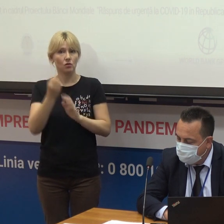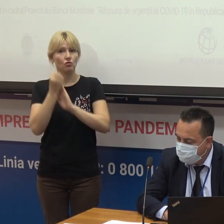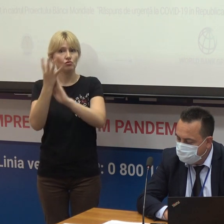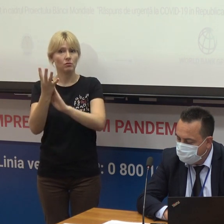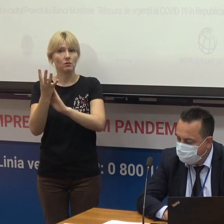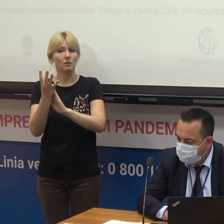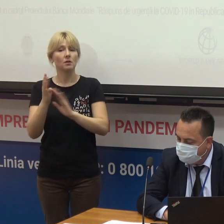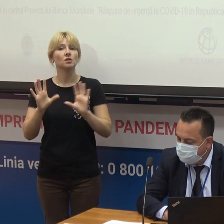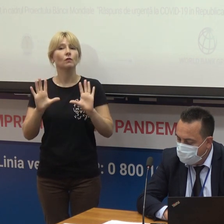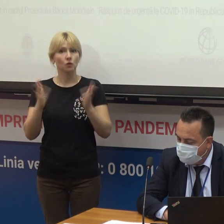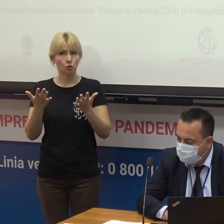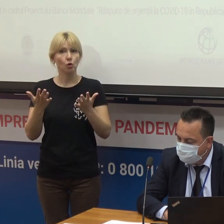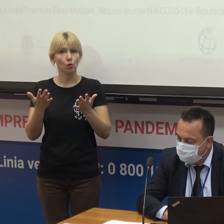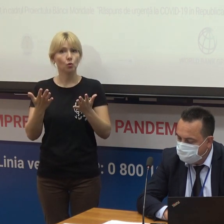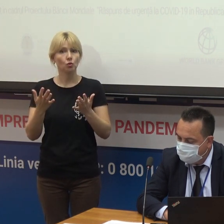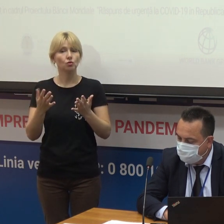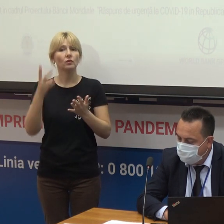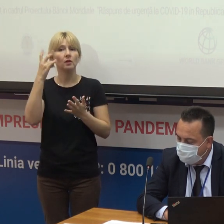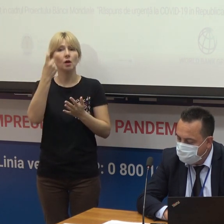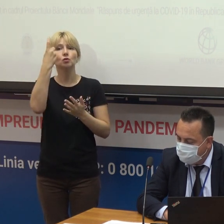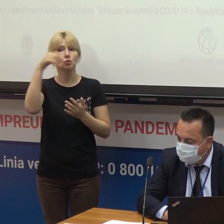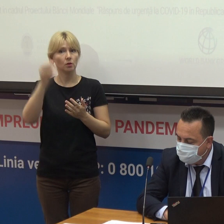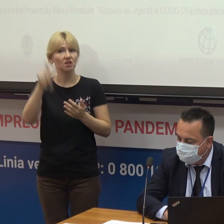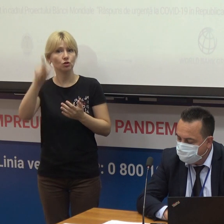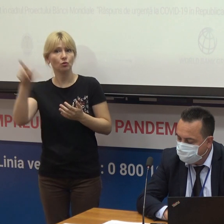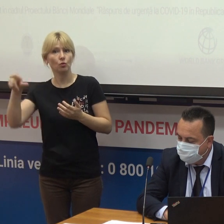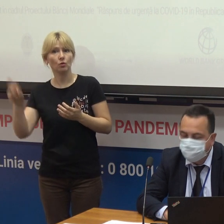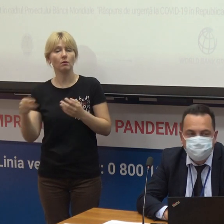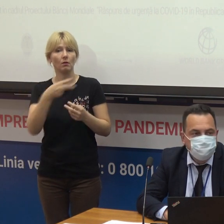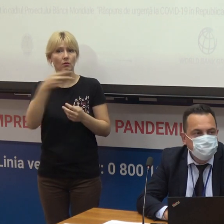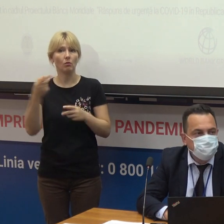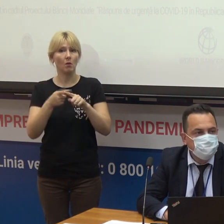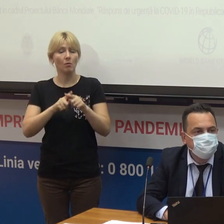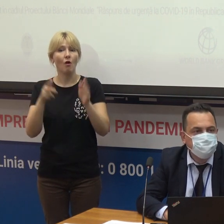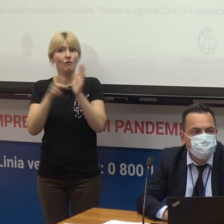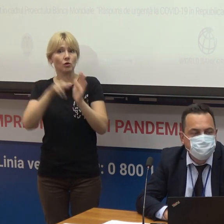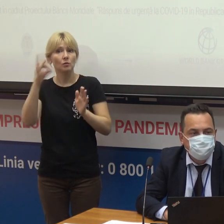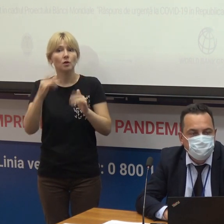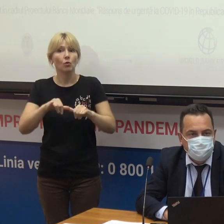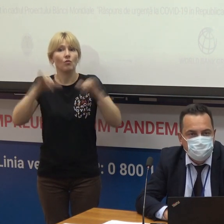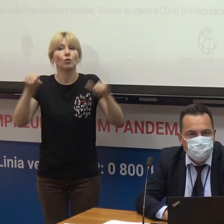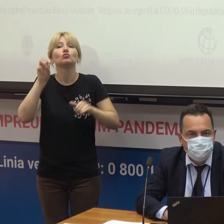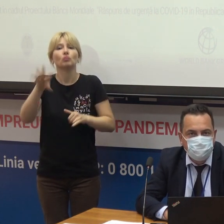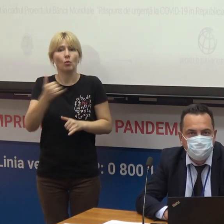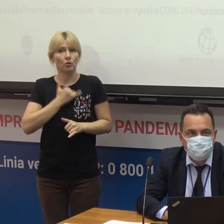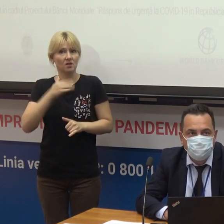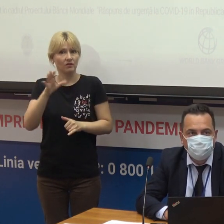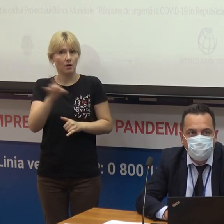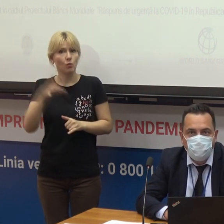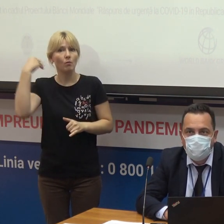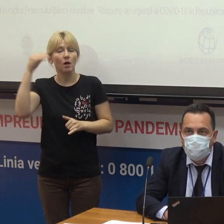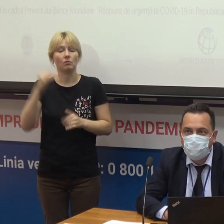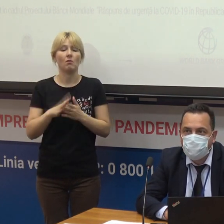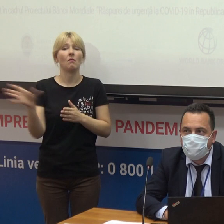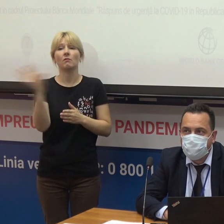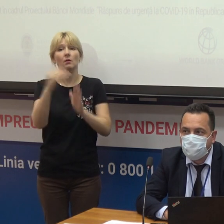214 cazuri la 100.000 populații, deci este de 8 ori mai mare ca în Republica Moldova. Datele